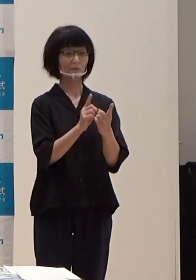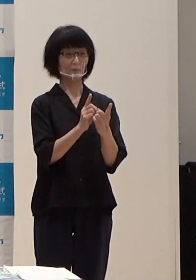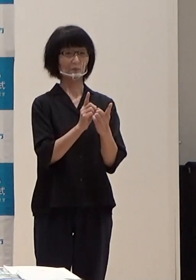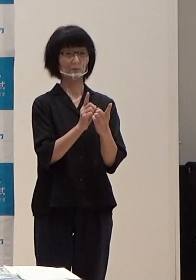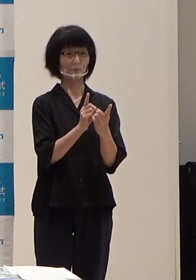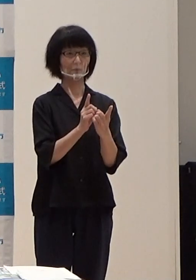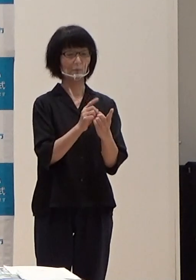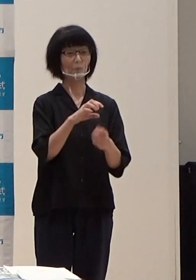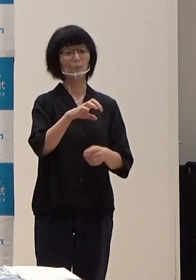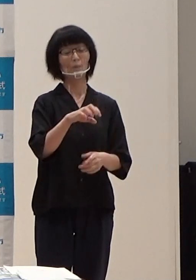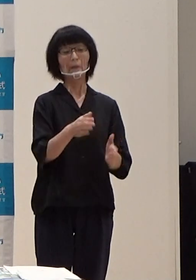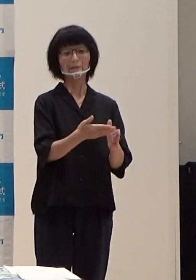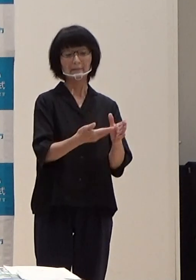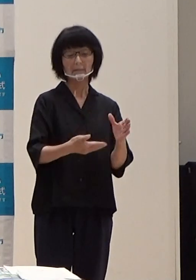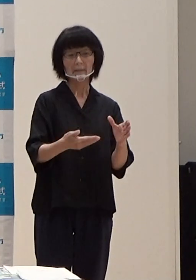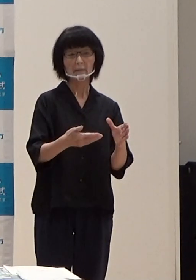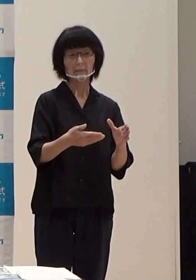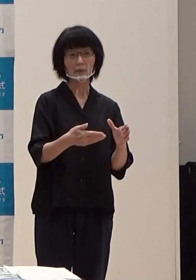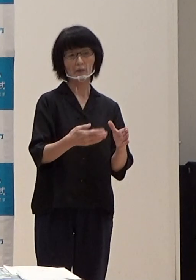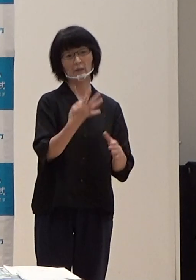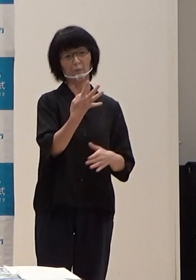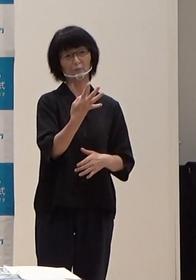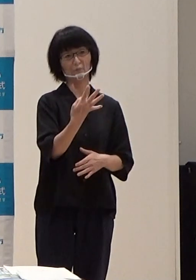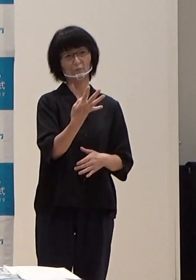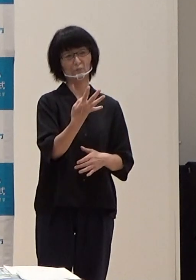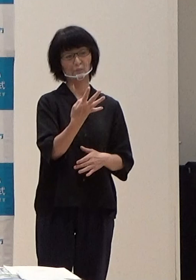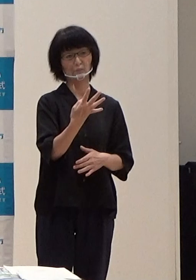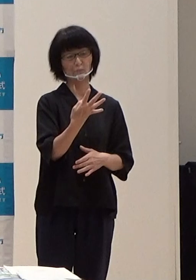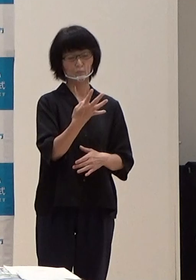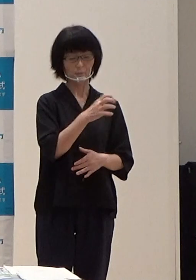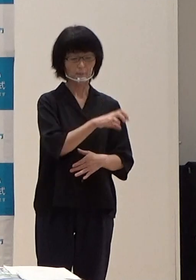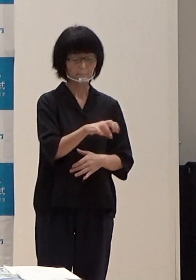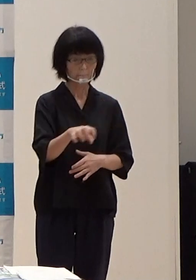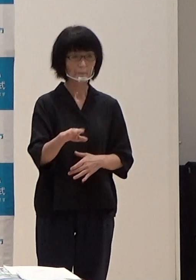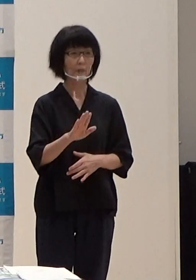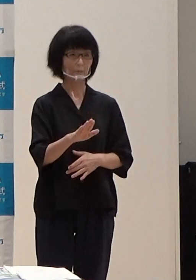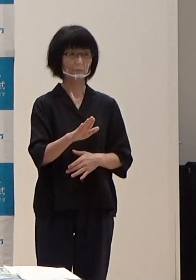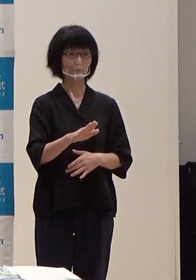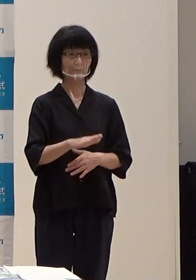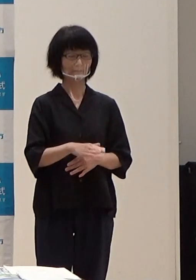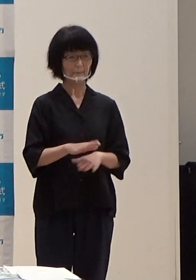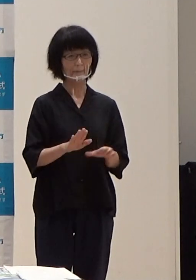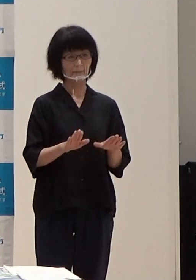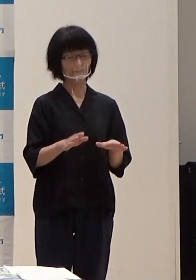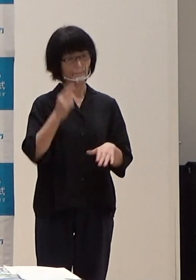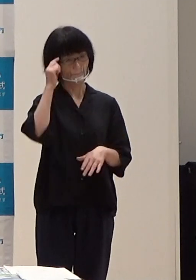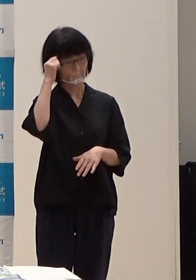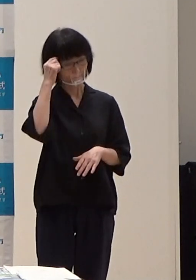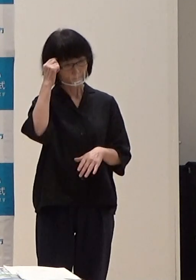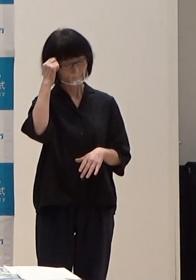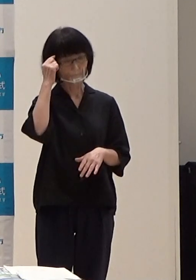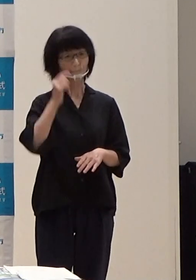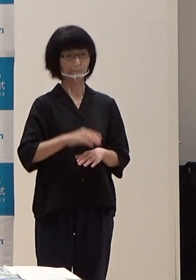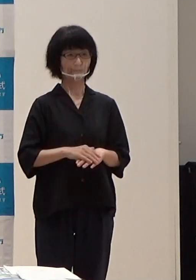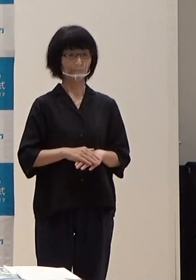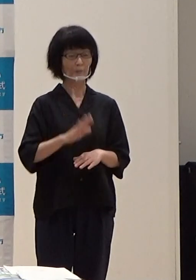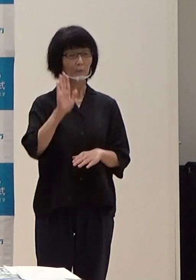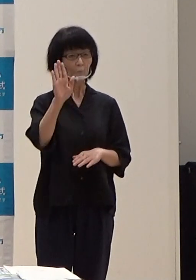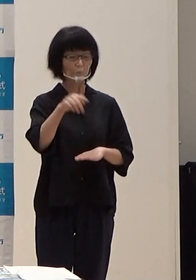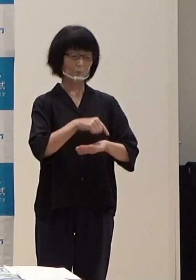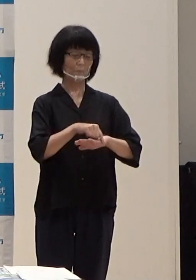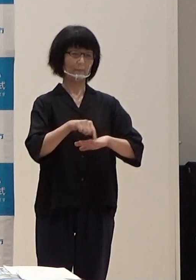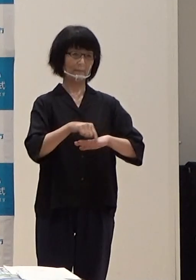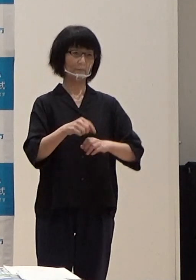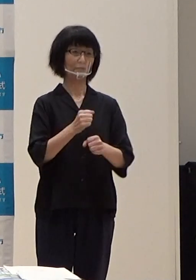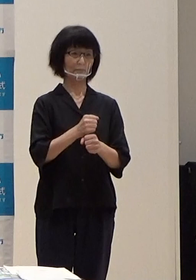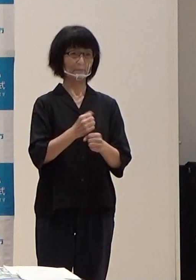にございます地図ありますように4つの池について検討をしたわけで、今後の計画を立てたわけでござい